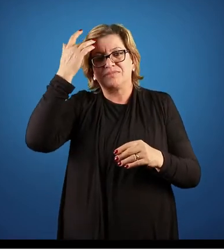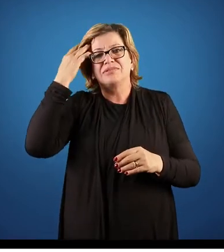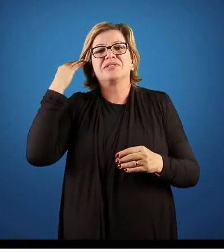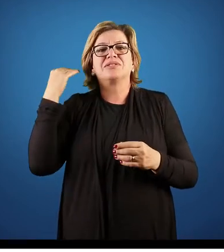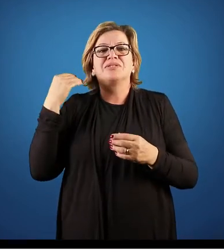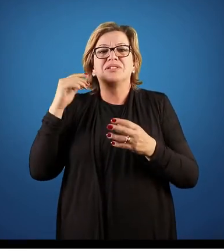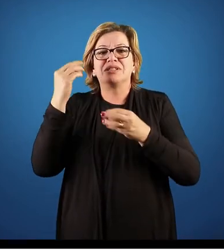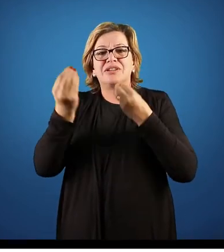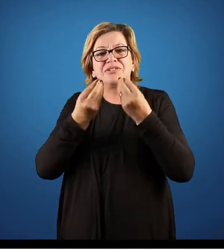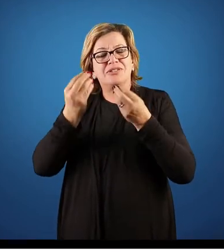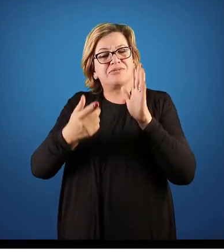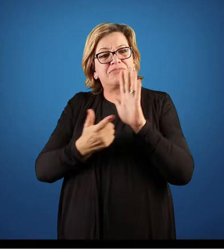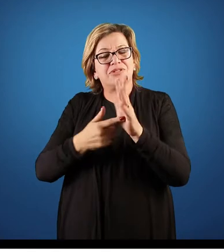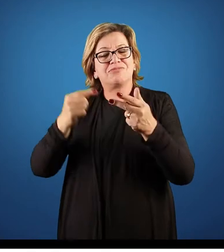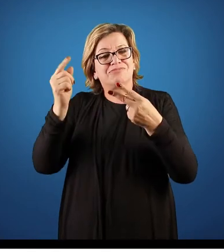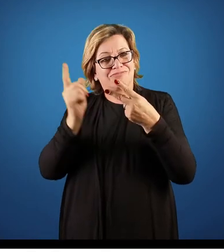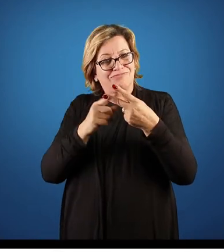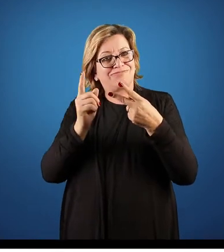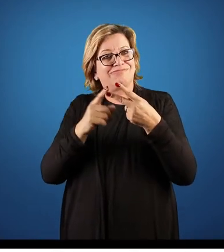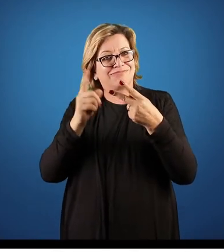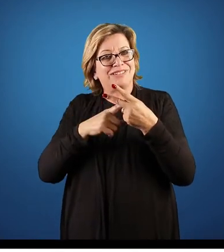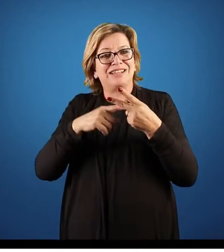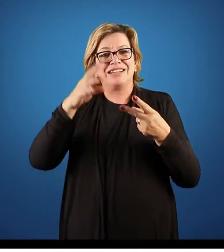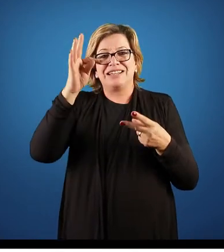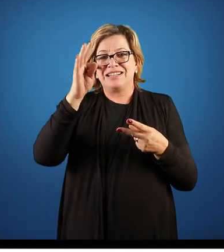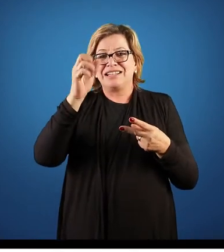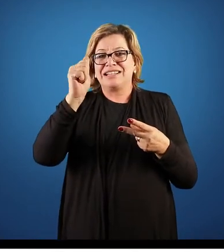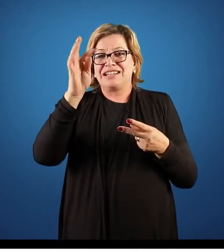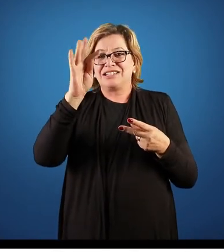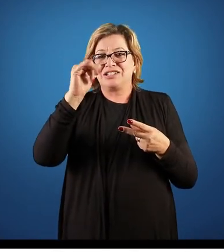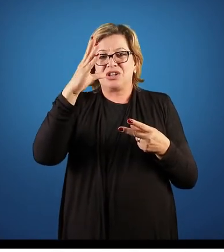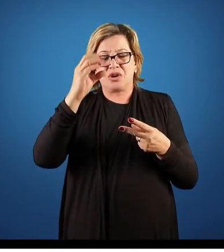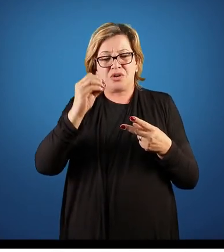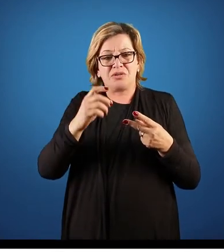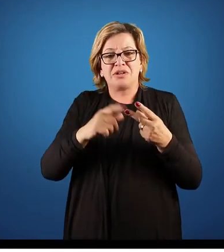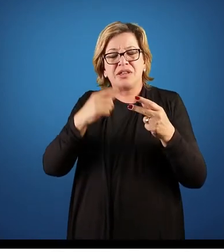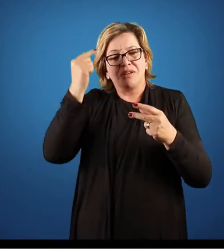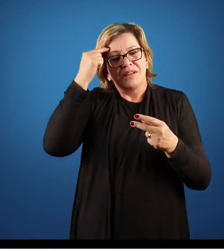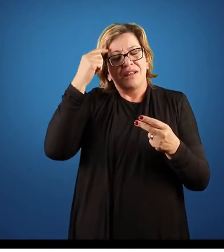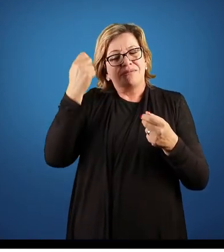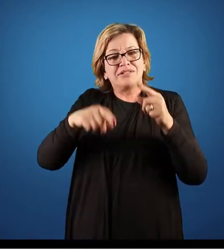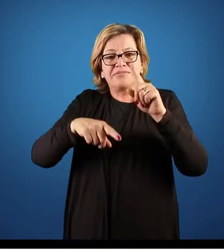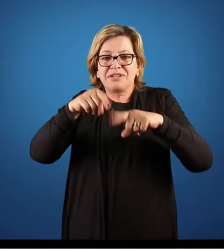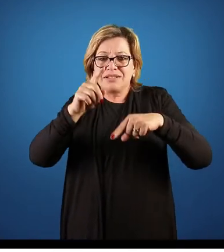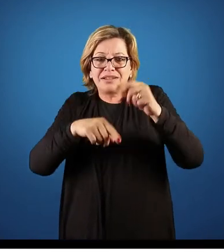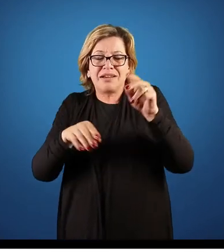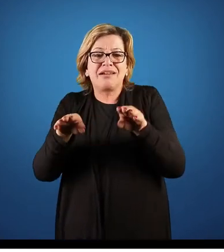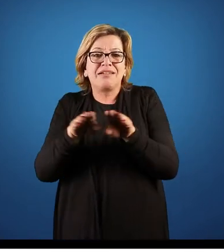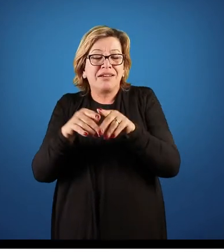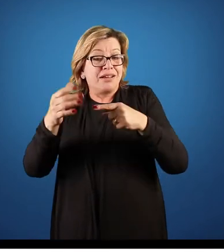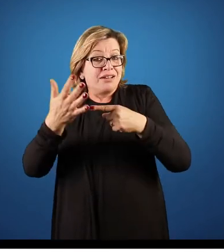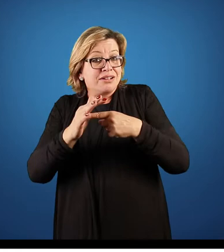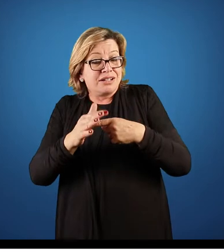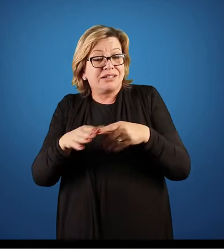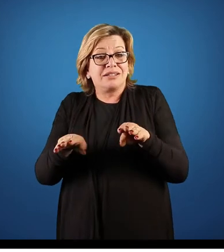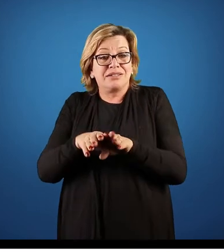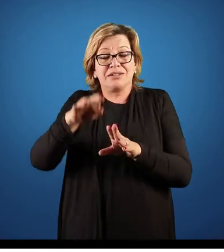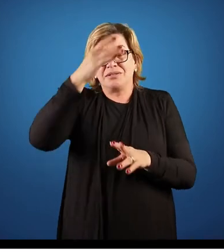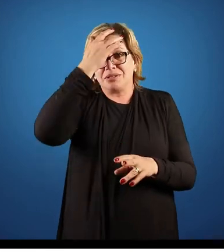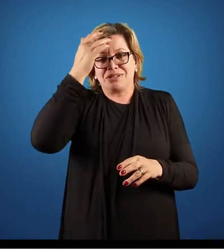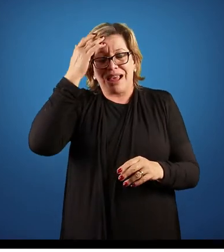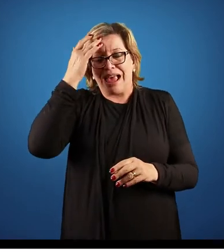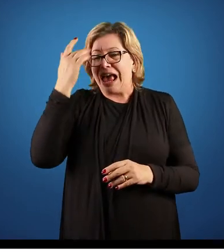contexto quando eu falo na parte tática eu tenho que pensar que eu preciso de equipamentos preciso de pessoas e não adianta eu falar quero crescer 100%